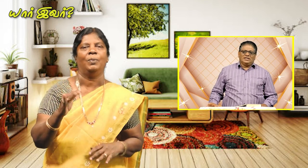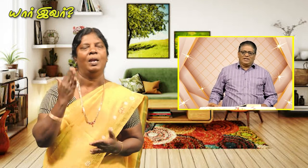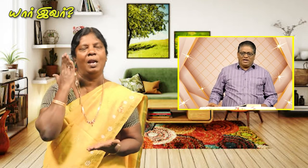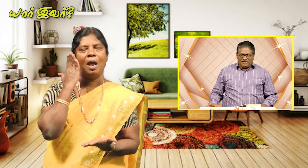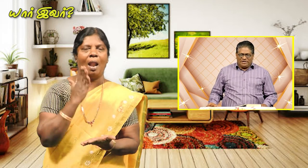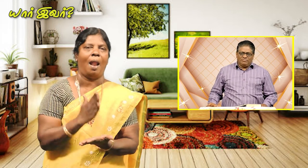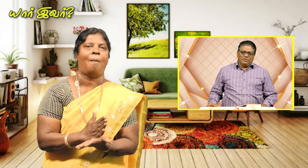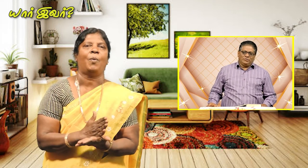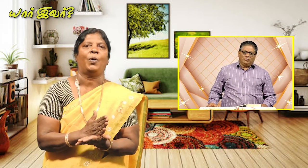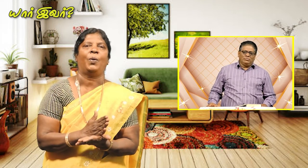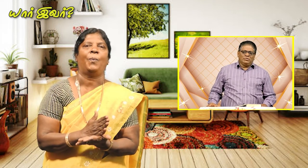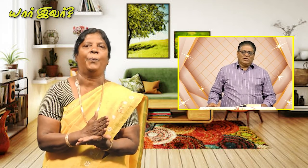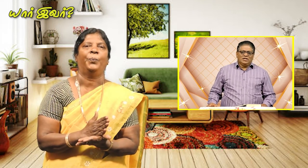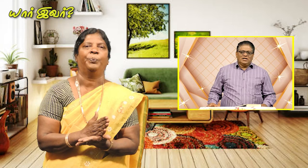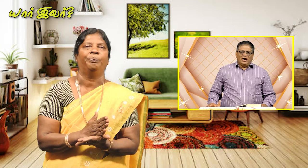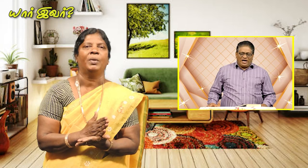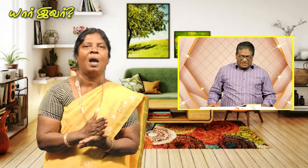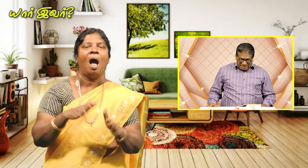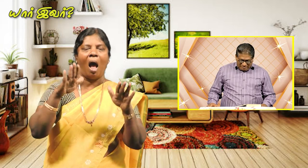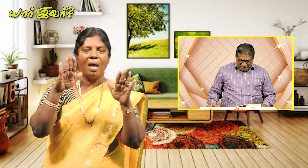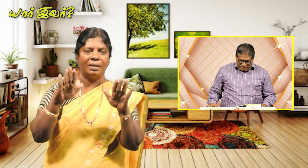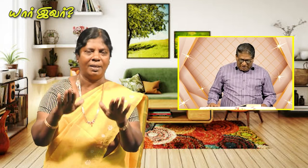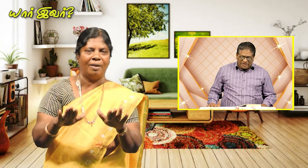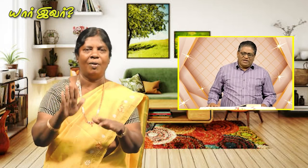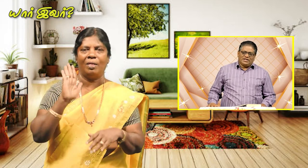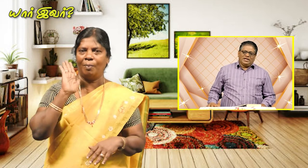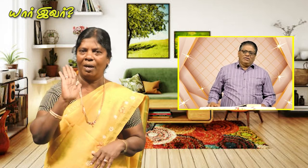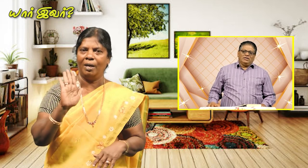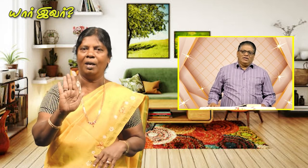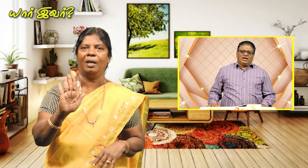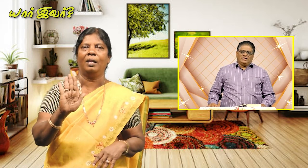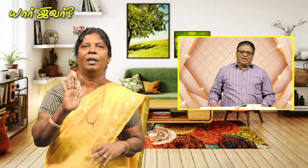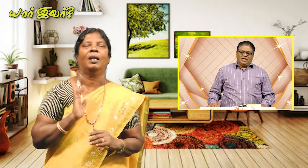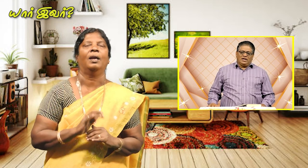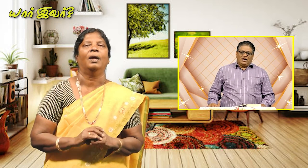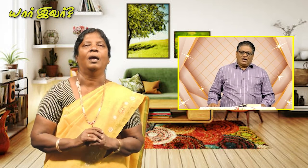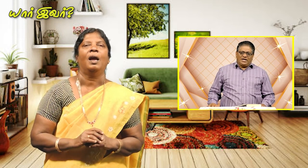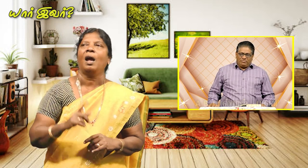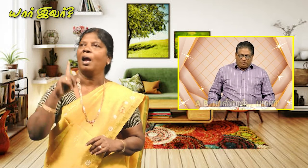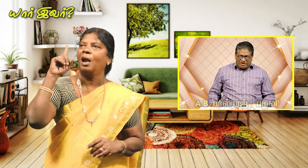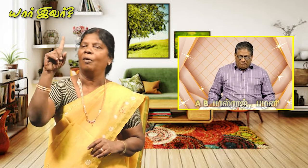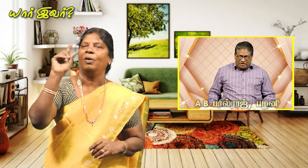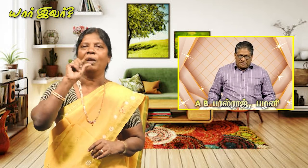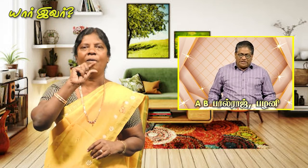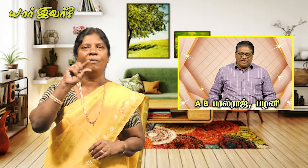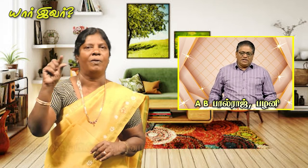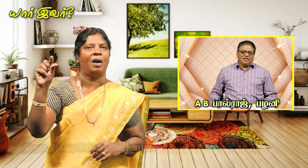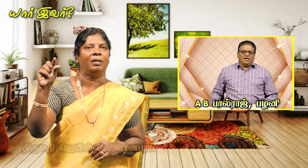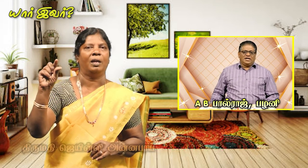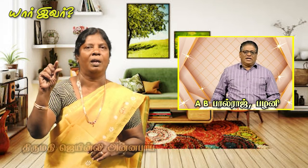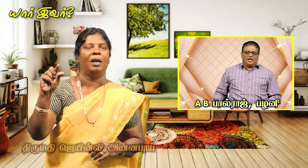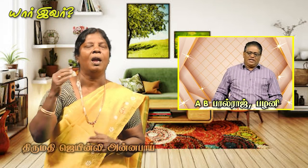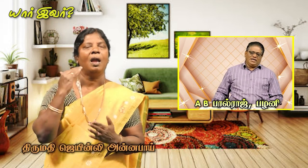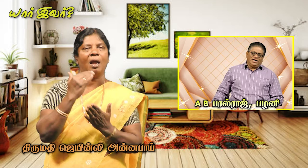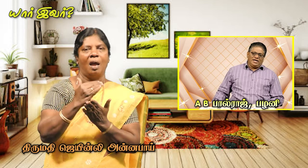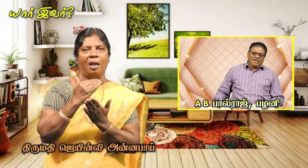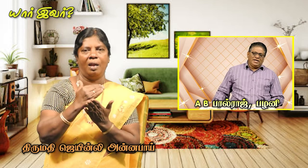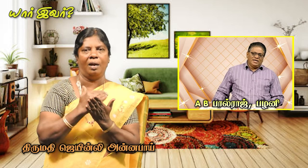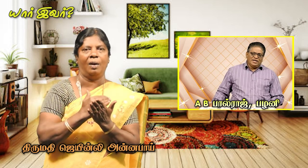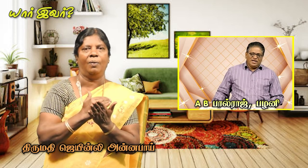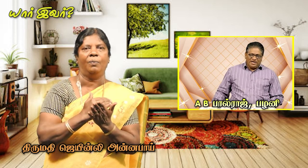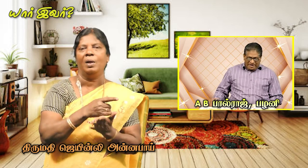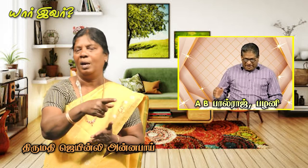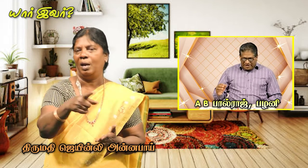என்று நாங்கள் நம்புகிறோம். ஆசீர்வாதமாக இருக்கிற அந்த கடவுளுடைய வார்த்தைகளுக்கான